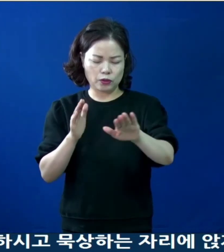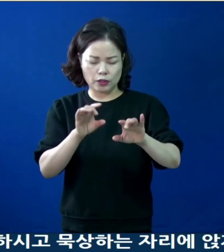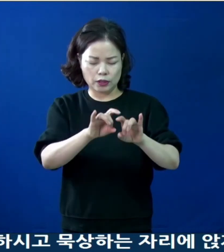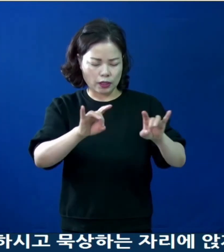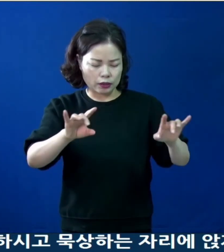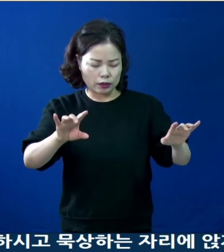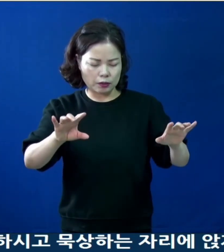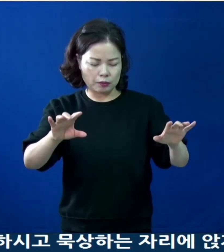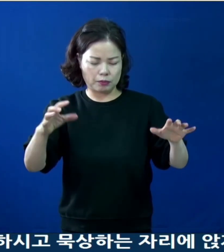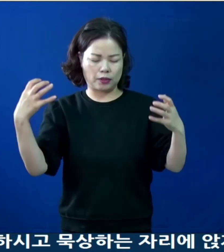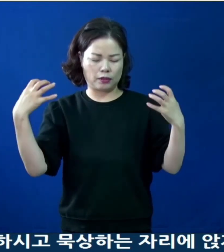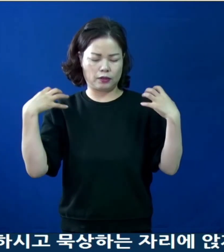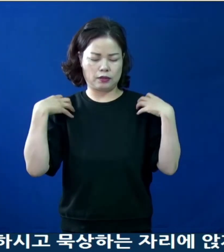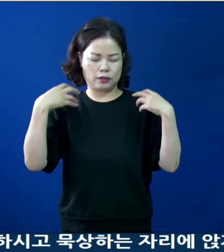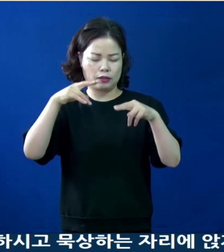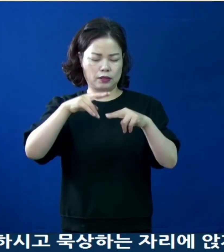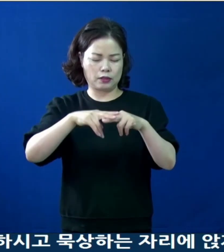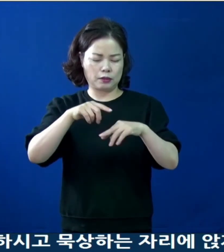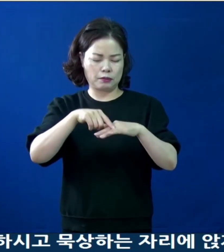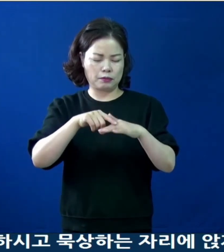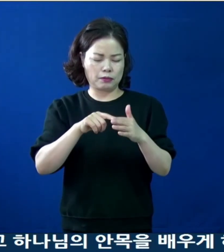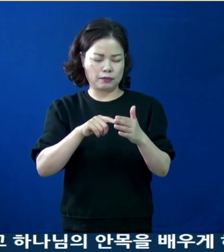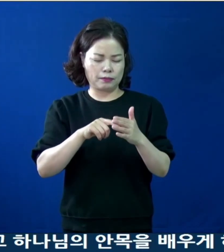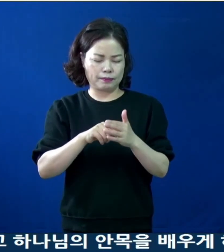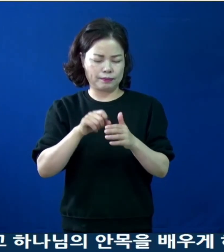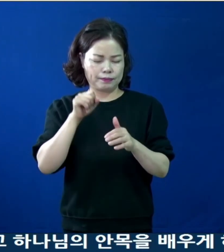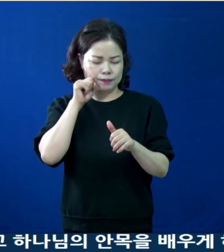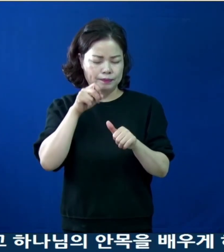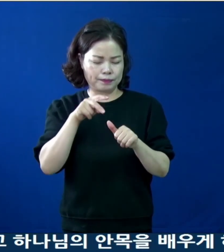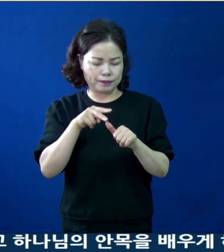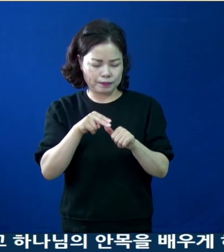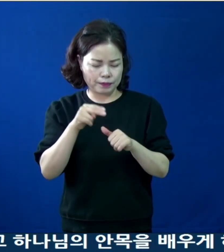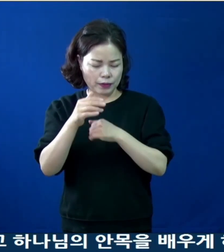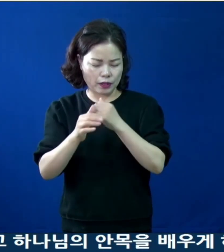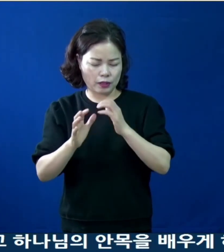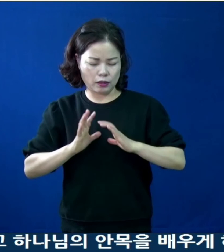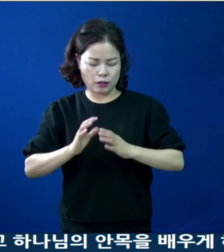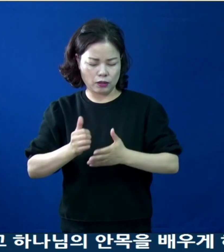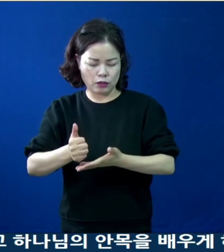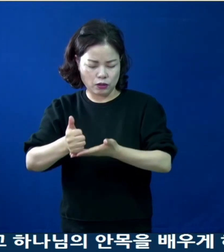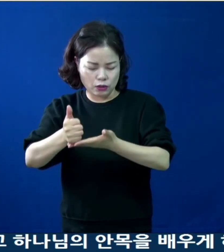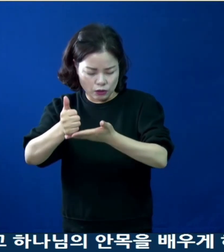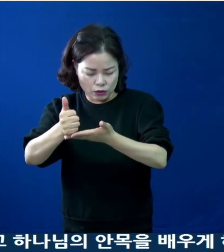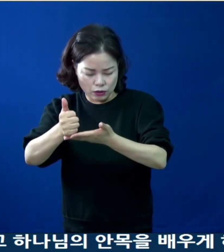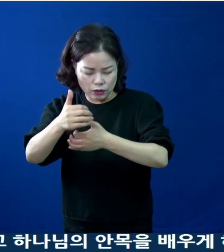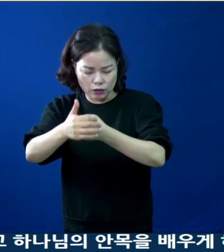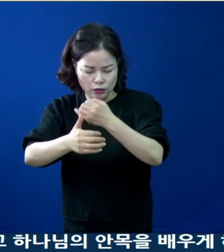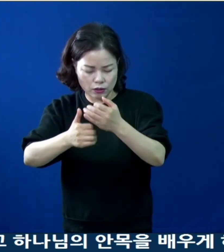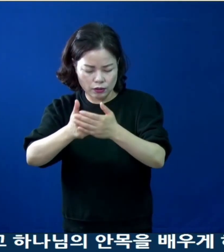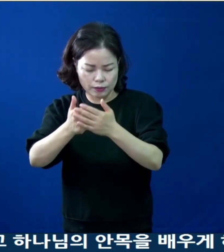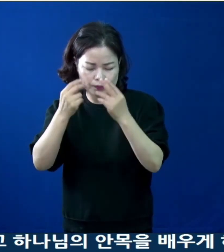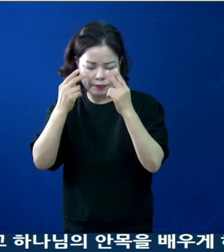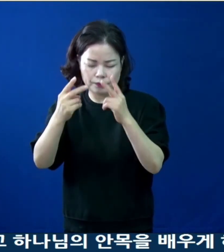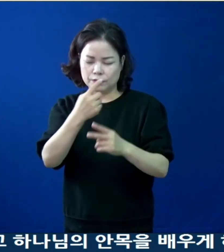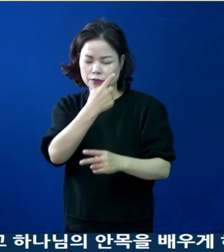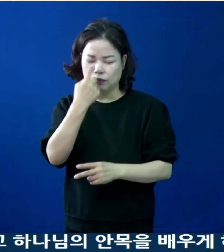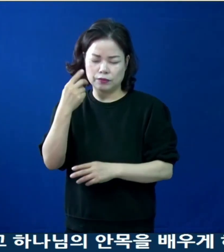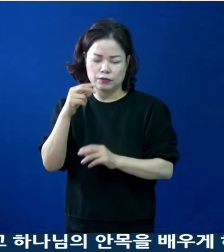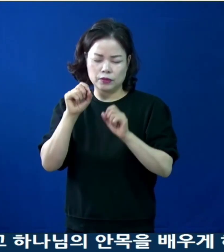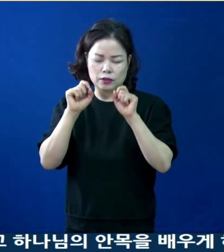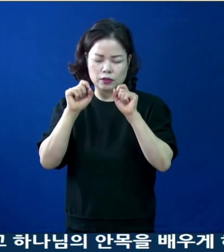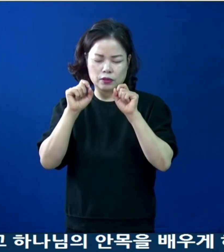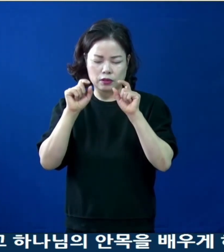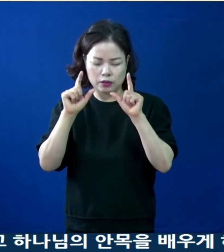각자에게 맡겨진 자리에서 마음의 할례를 통해 하나님을 경외함으로 하나님을 향하여 눈을 열게